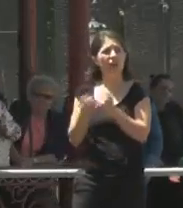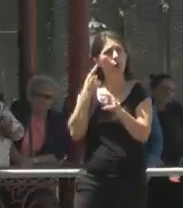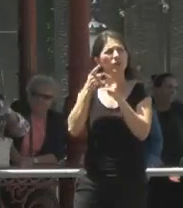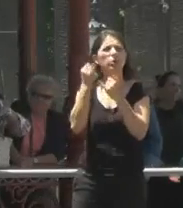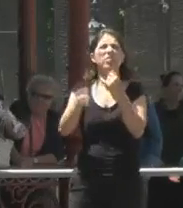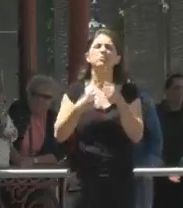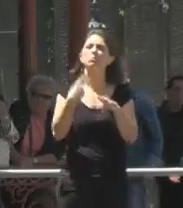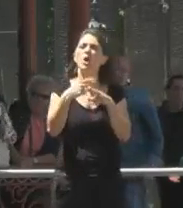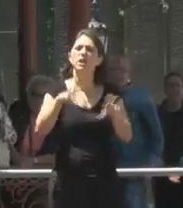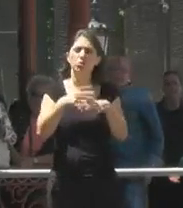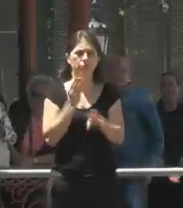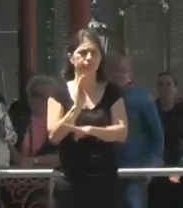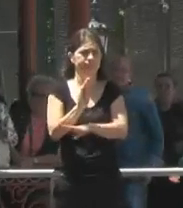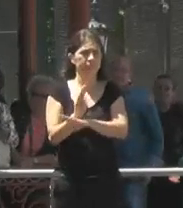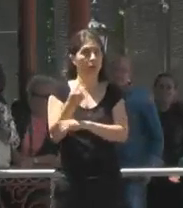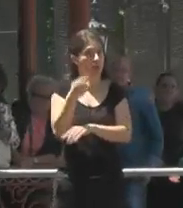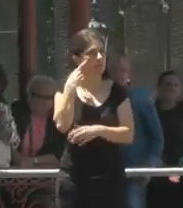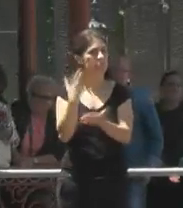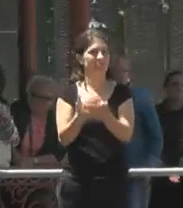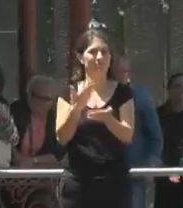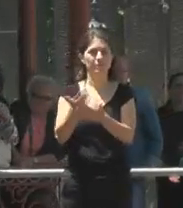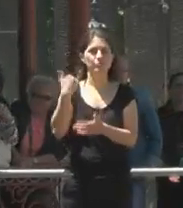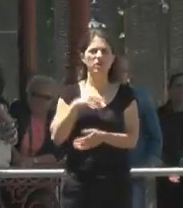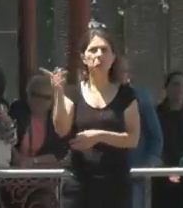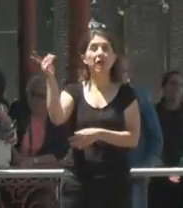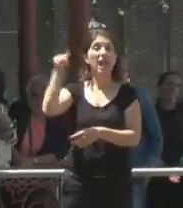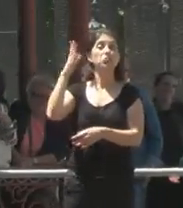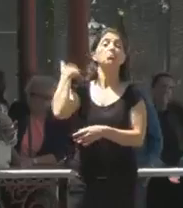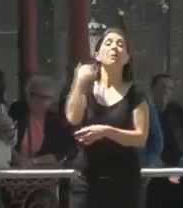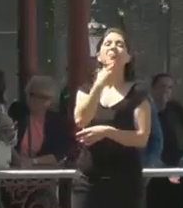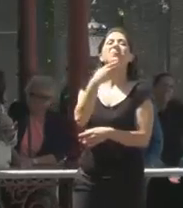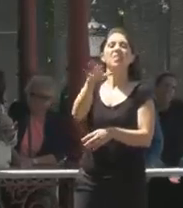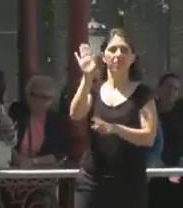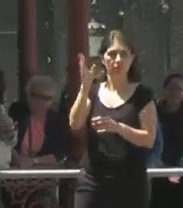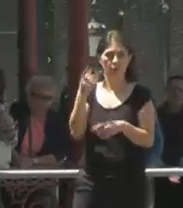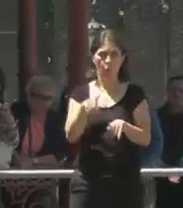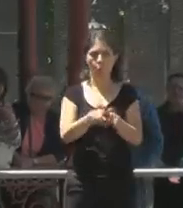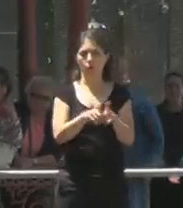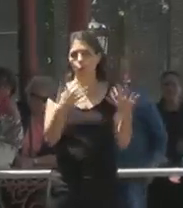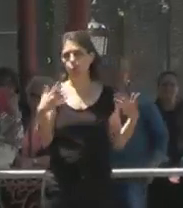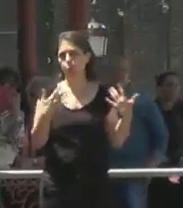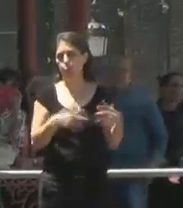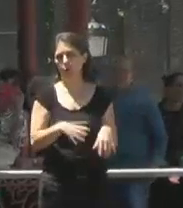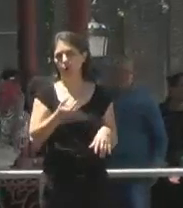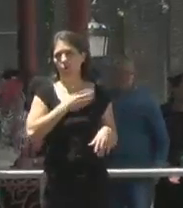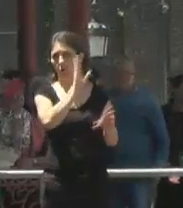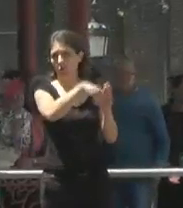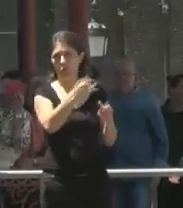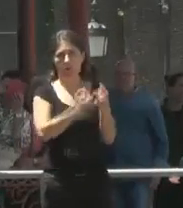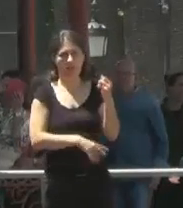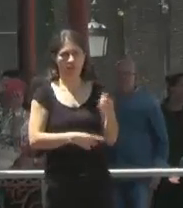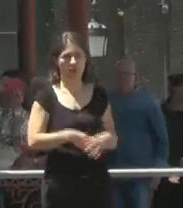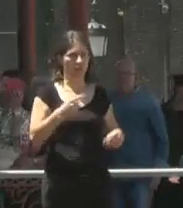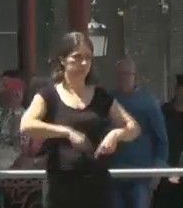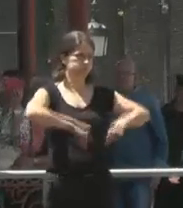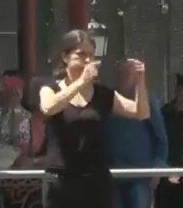a políticas sociais. Claro que demostramos. Pero tamén decían, eso va a ser una jaula de grillos, no se van a entender, cada uno de